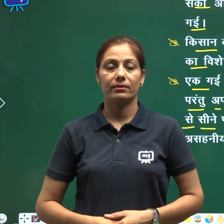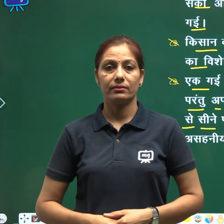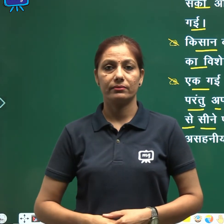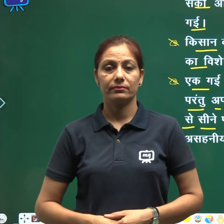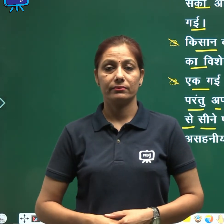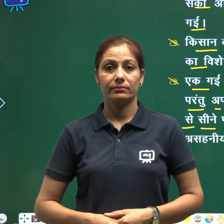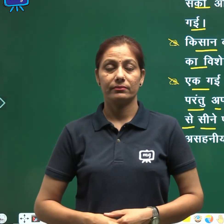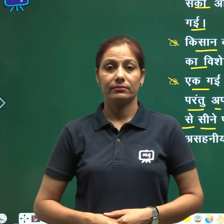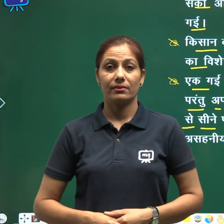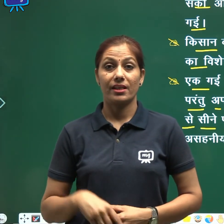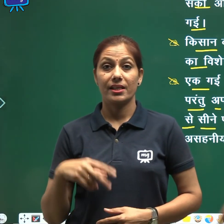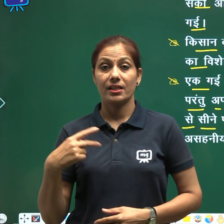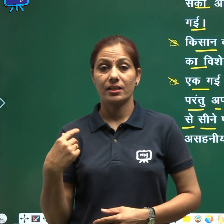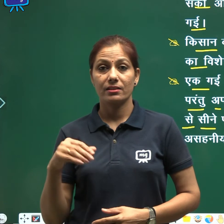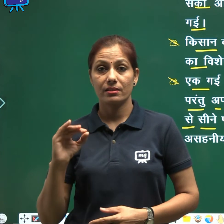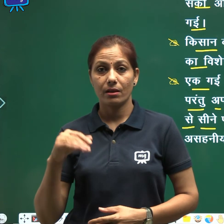सांप लौटते हैं,